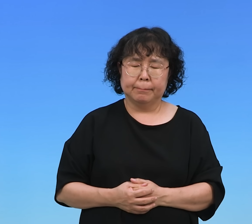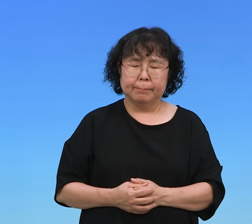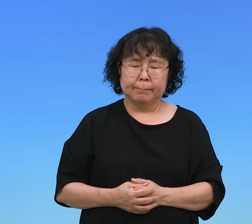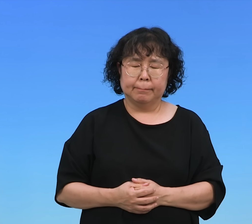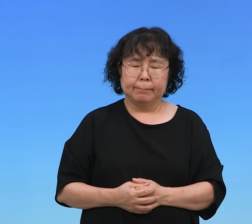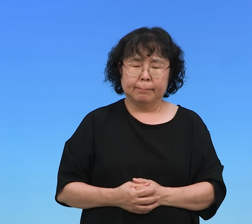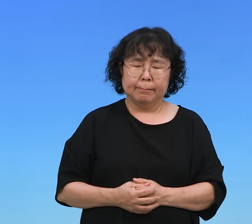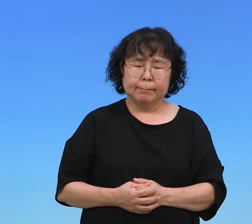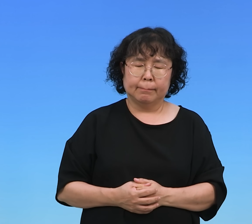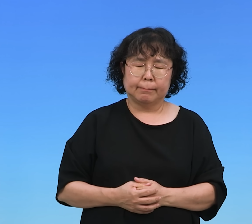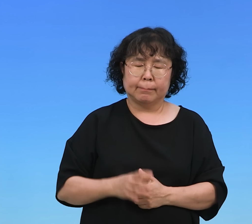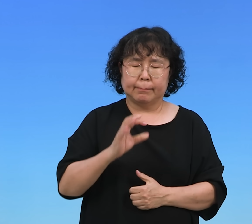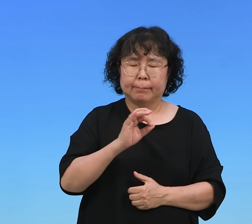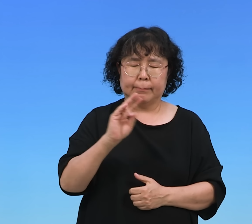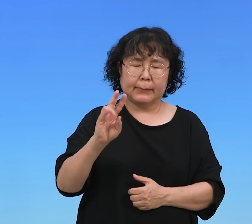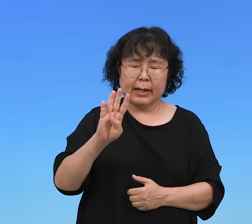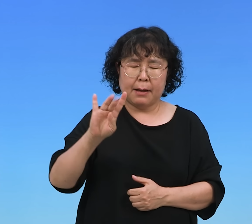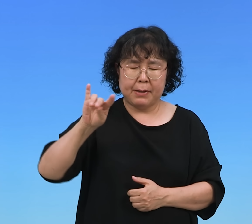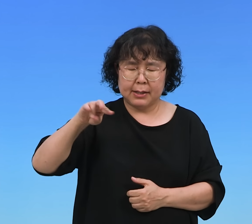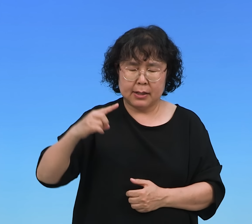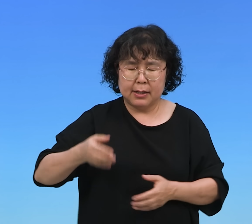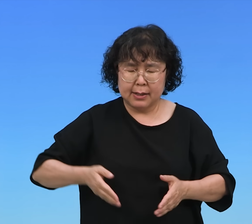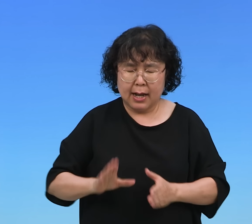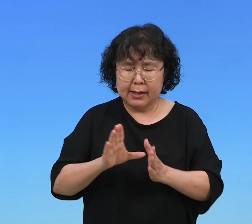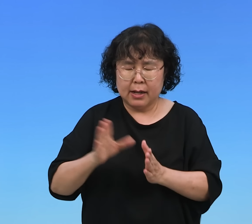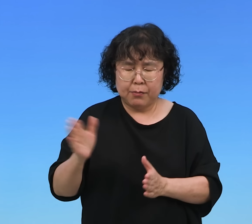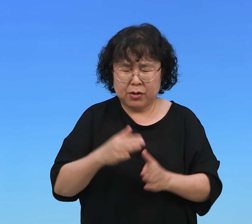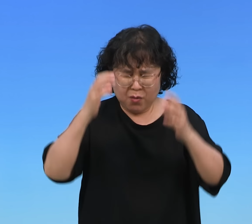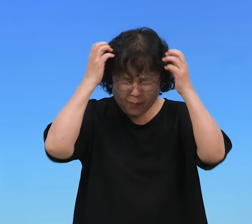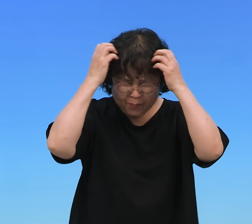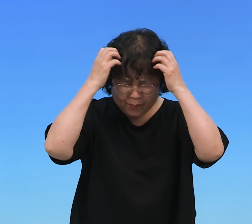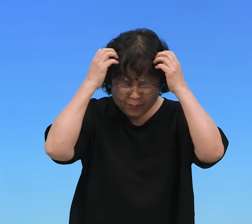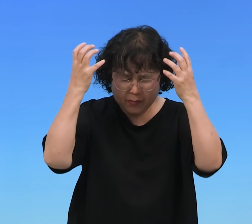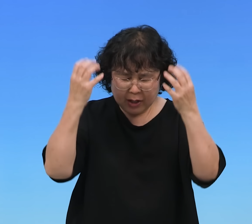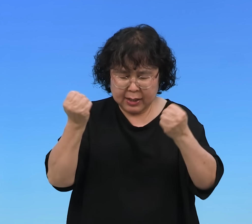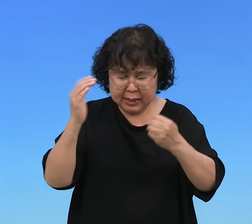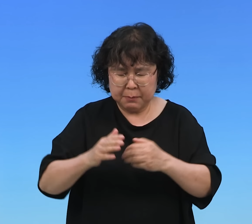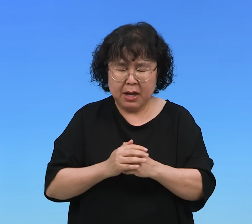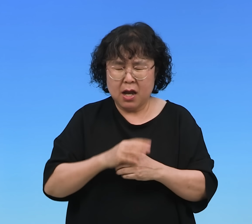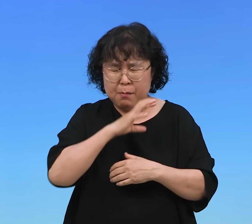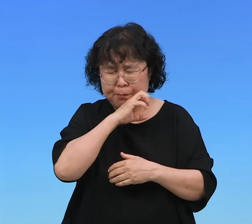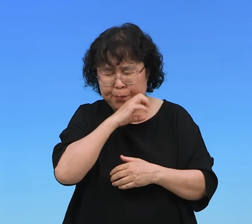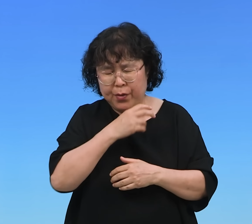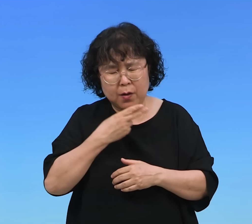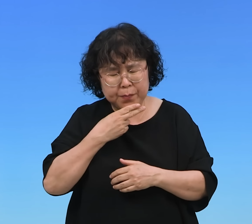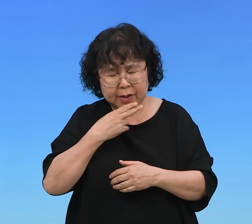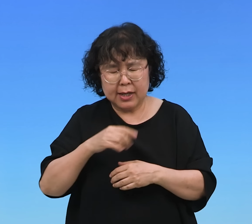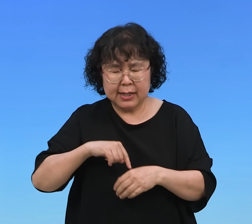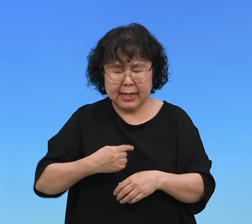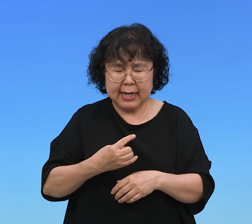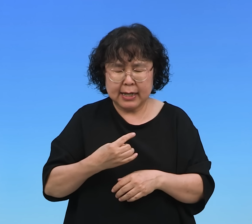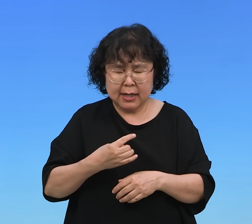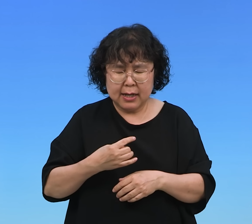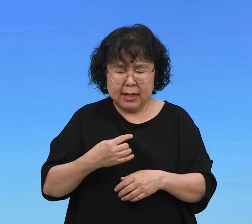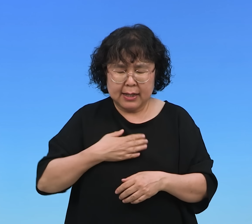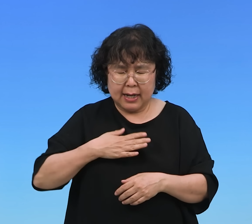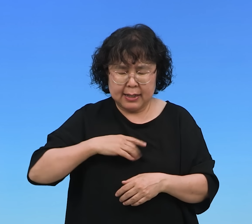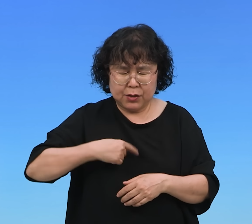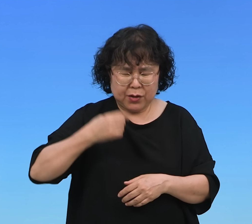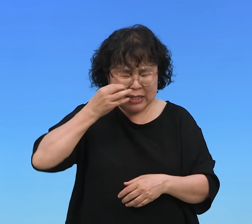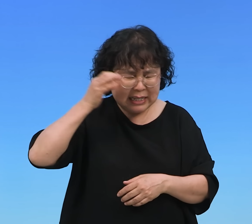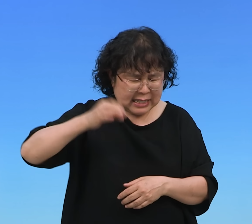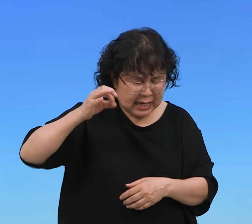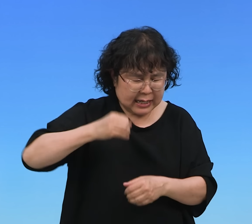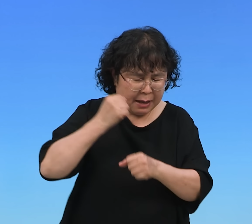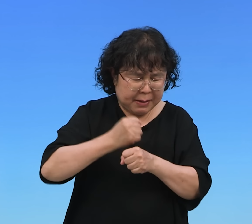아버지가 태어날 때부터 갖고 있는 그런 주님이 원망과 불평과 자기를 장기판에 졸로 여기게